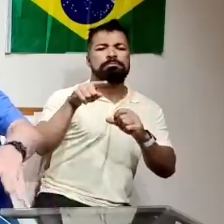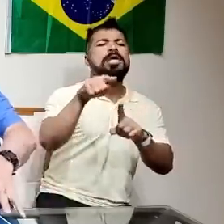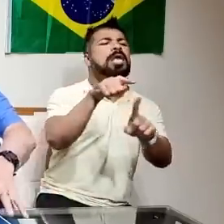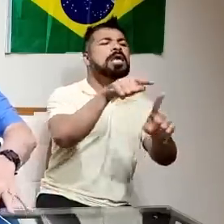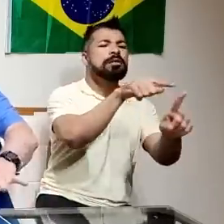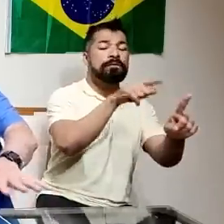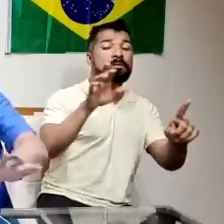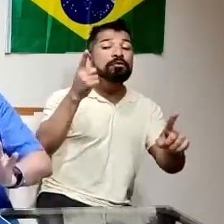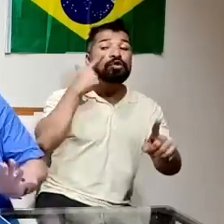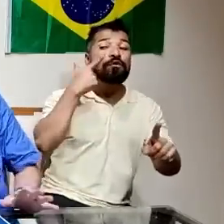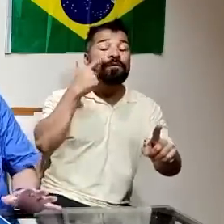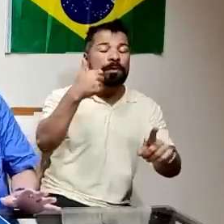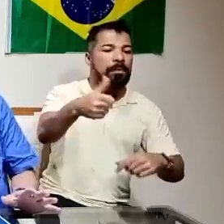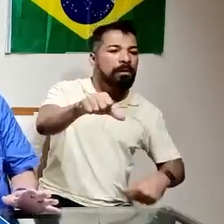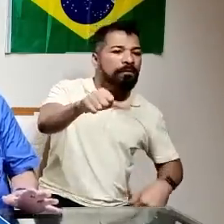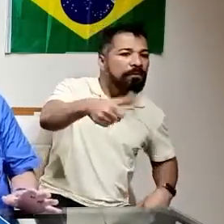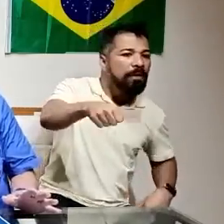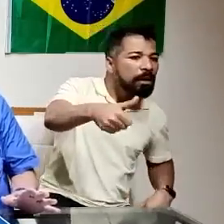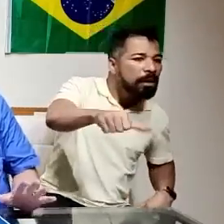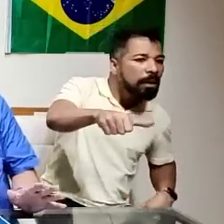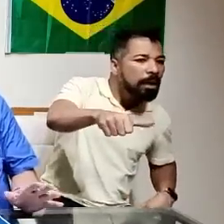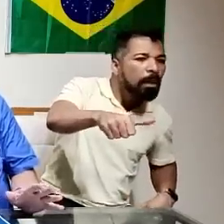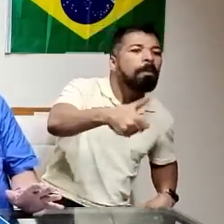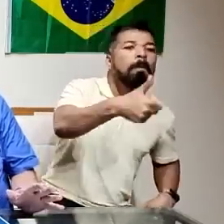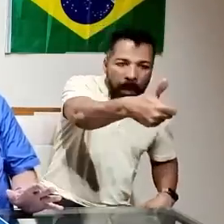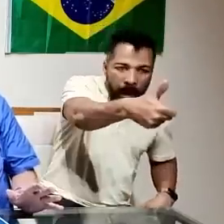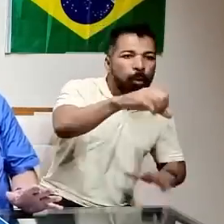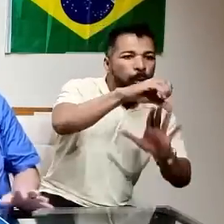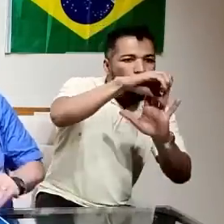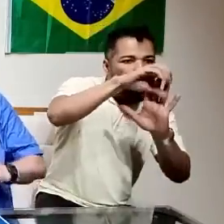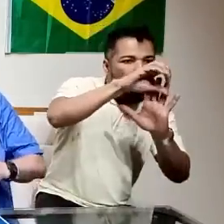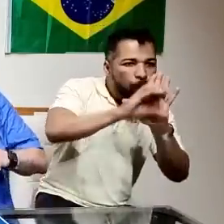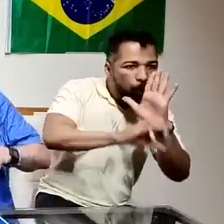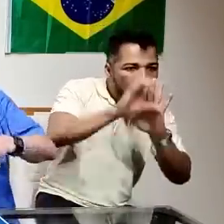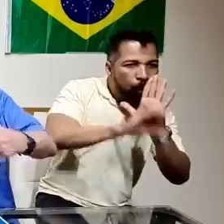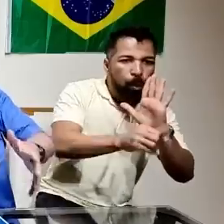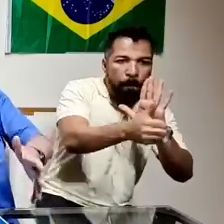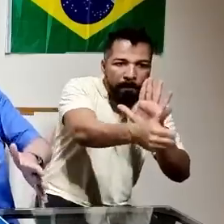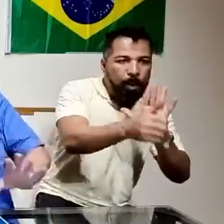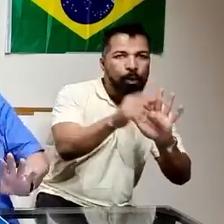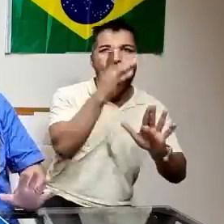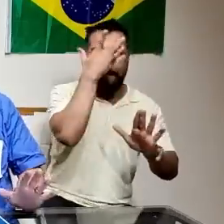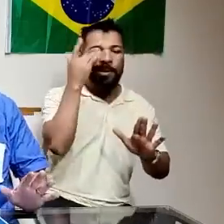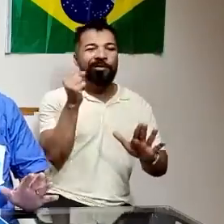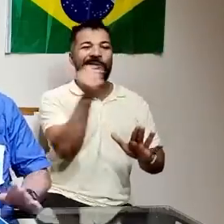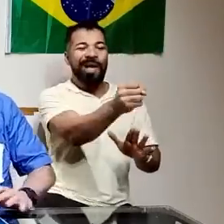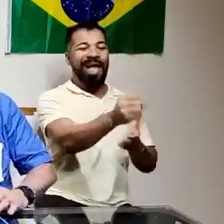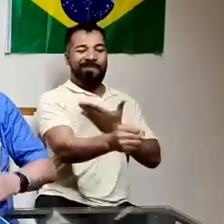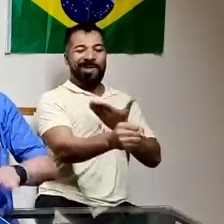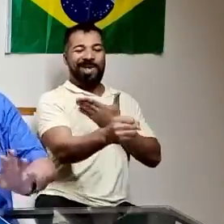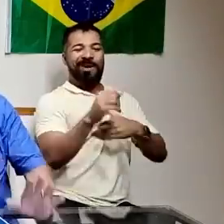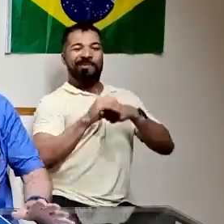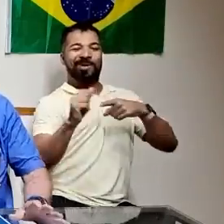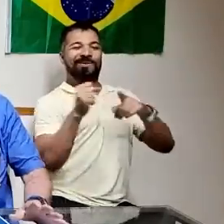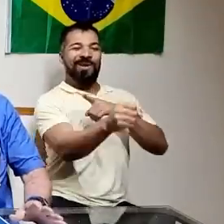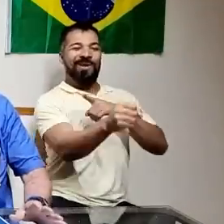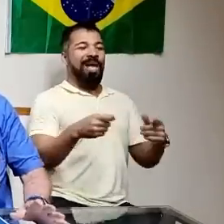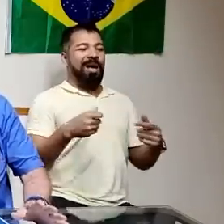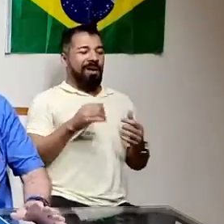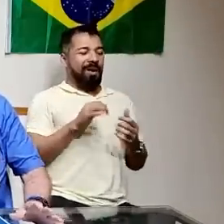Mas você tem que fazer uma análise da ficha do cara ali. Não é aquele cara que quer botar lá para ele